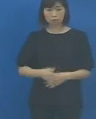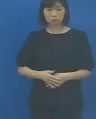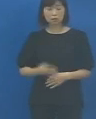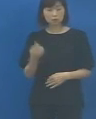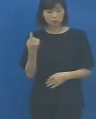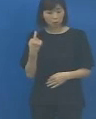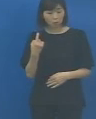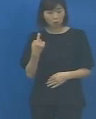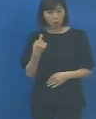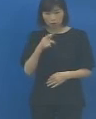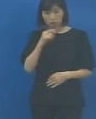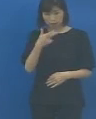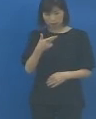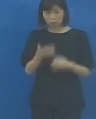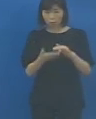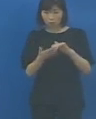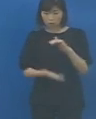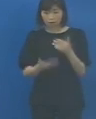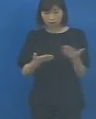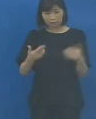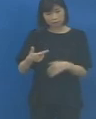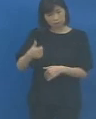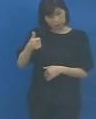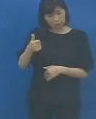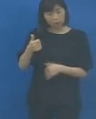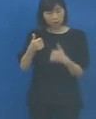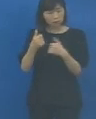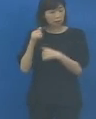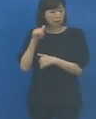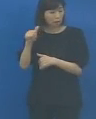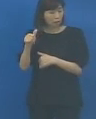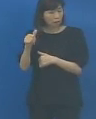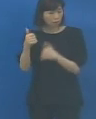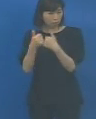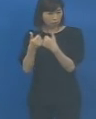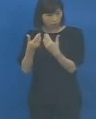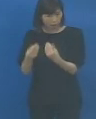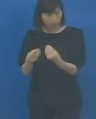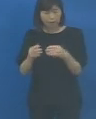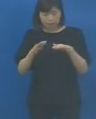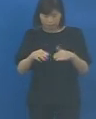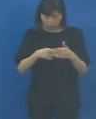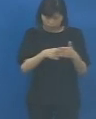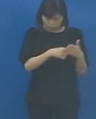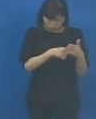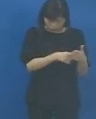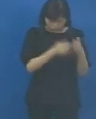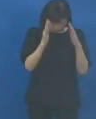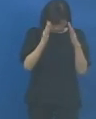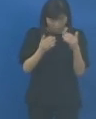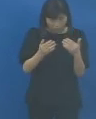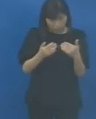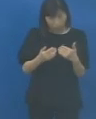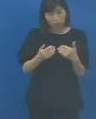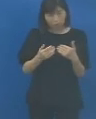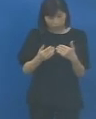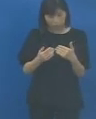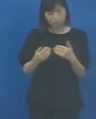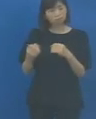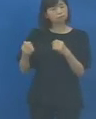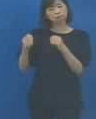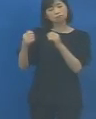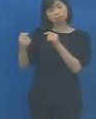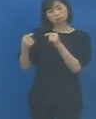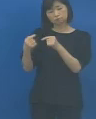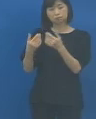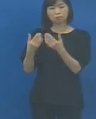電話で相談しましたけれども、ぜひ、まあ、歯を食いしばってでも今やっていこうということでありますので、ちょっと全国とはまた